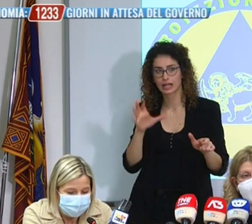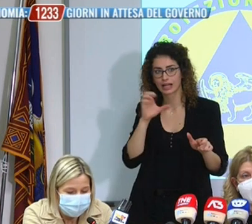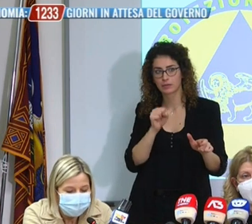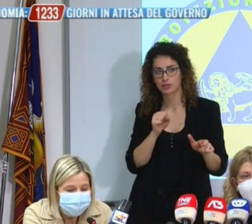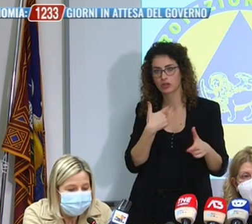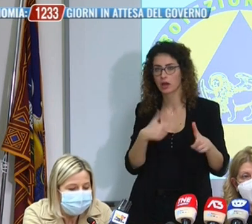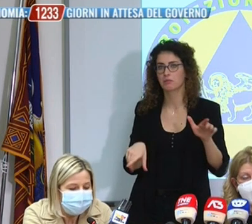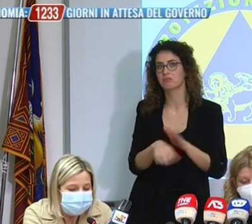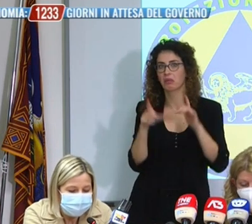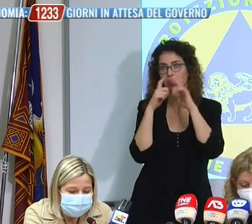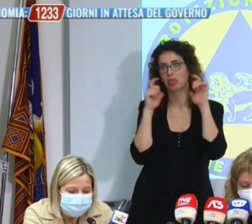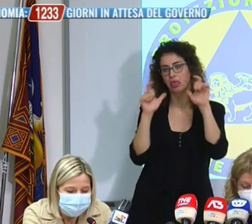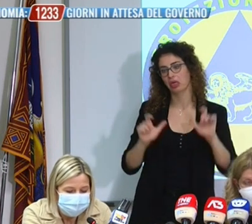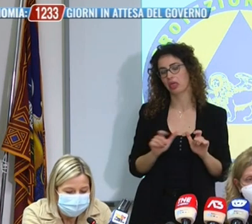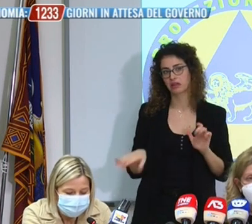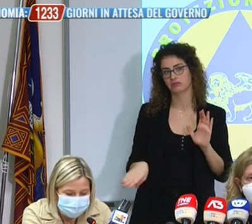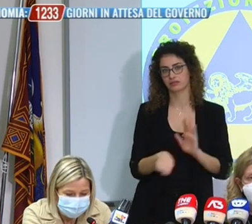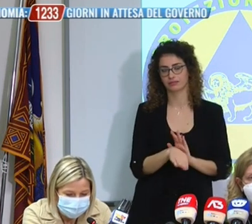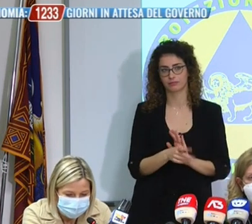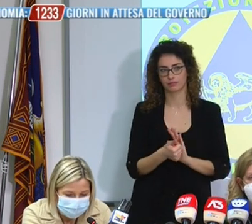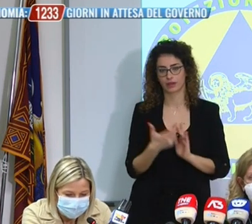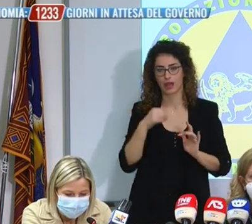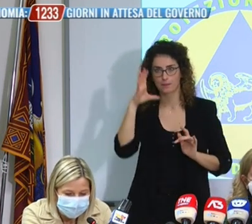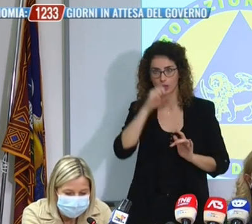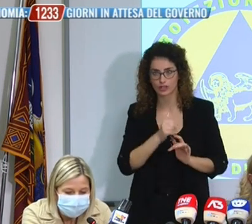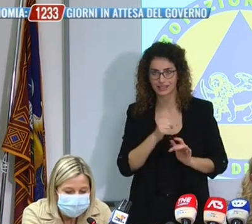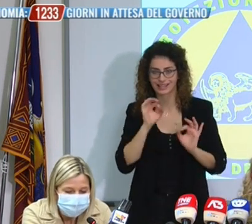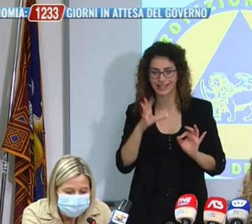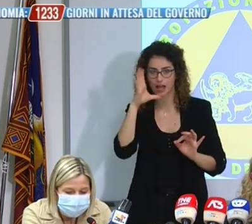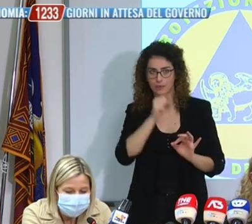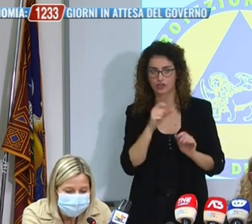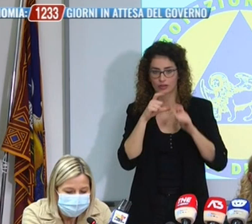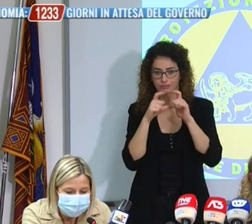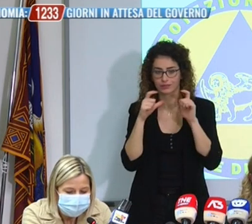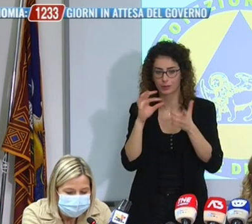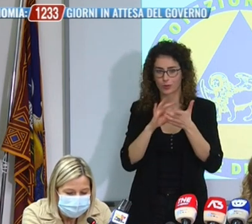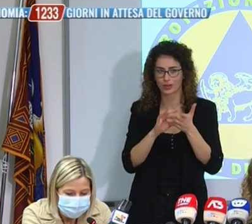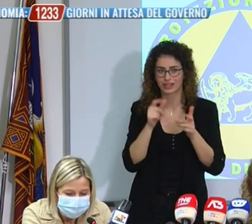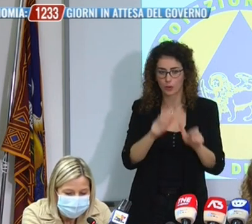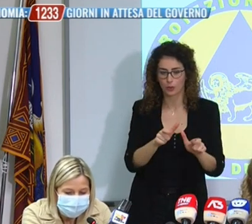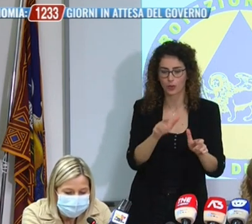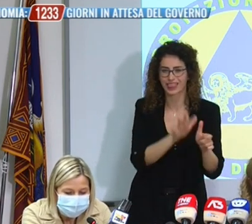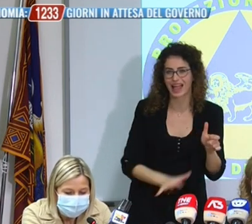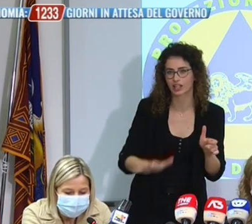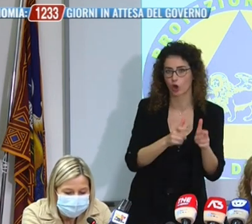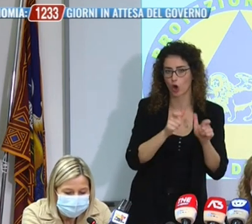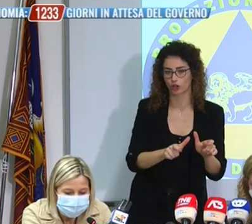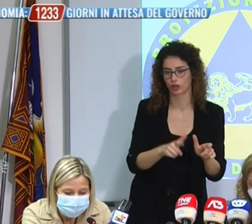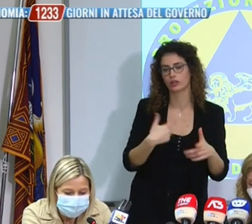via senza mascherina. Allora, che si capisce che è una cosa molto territoriale. Vediamo l'elenco dei distretti